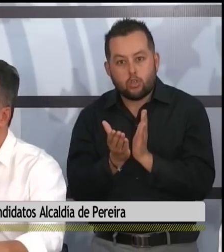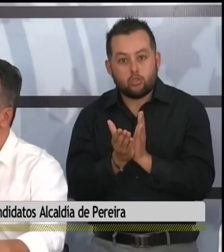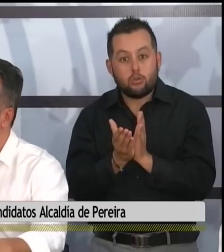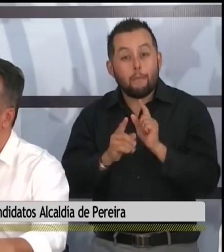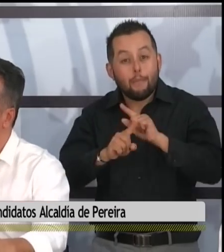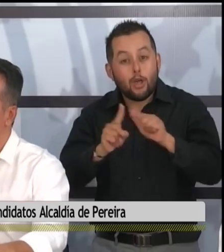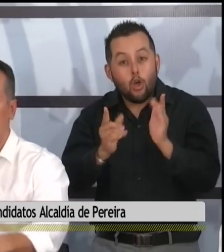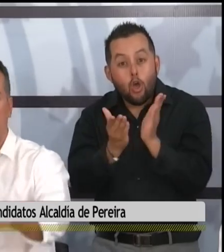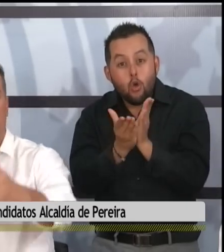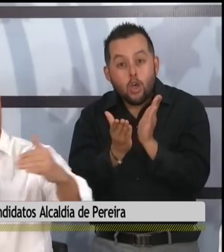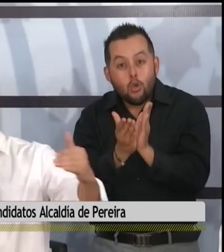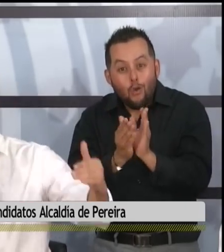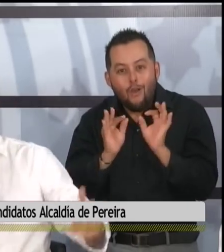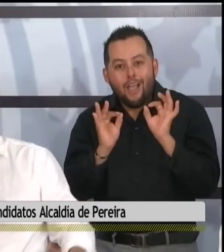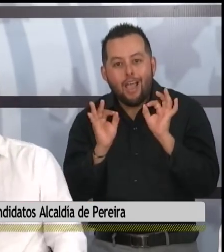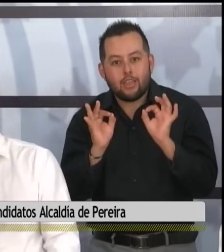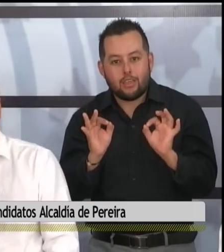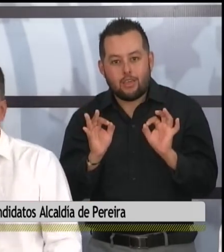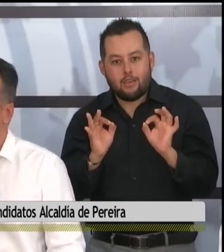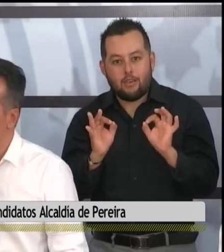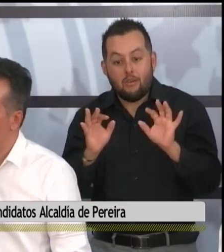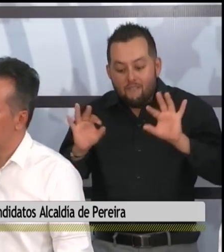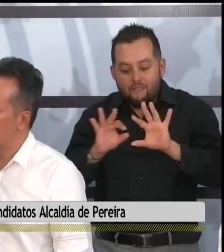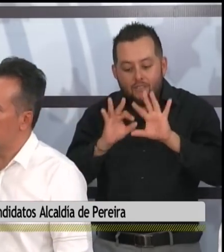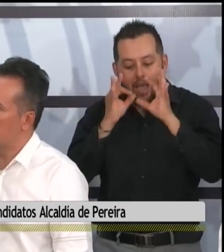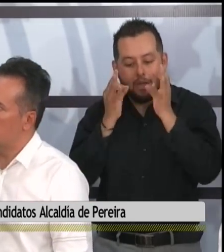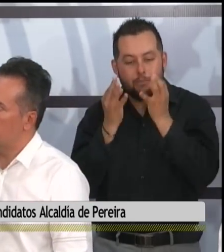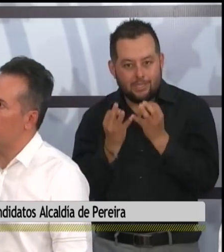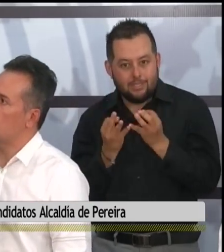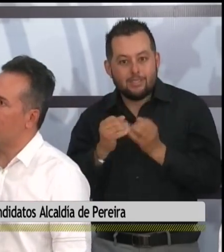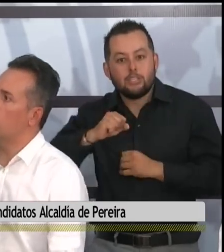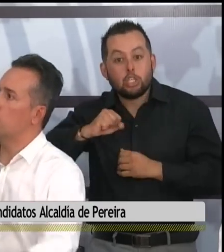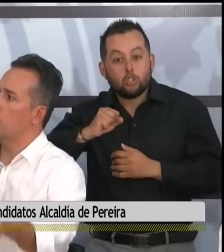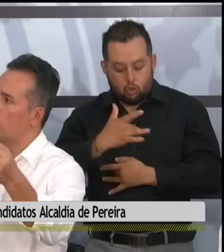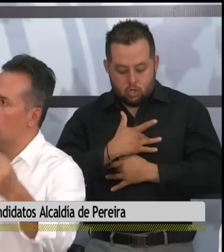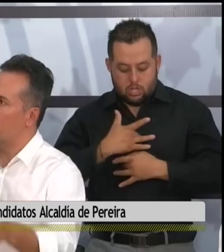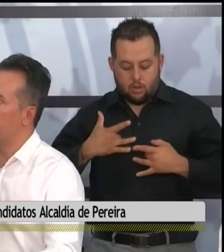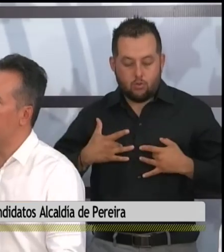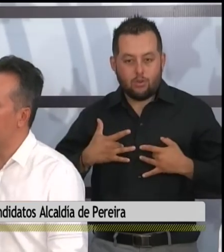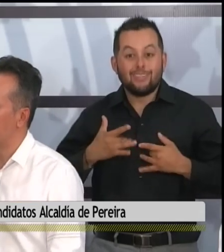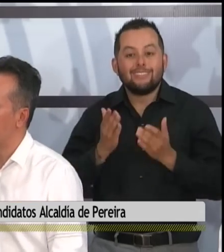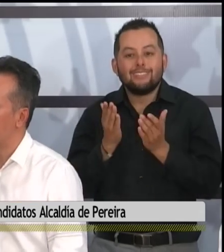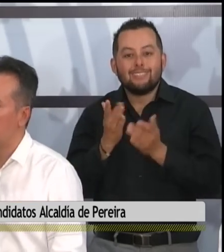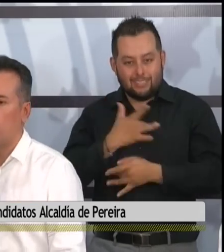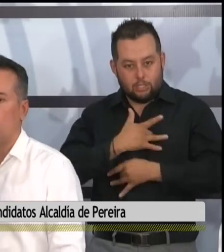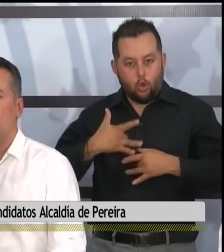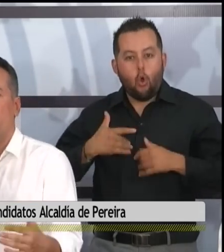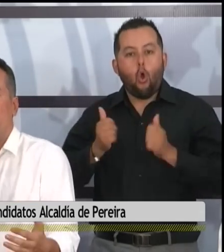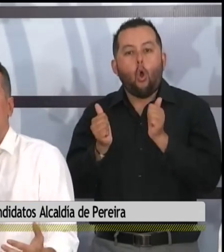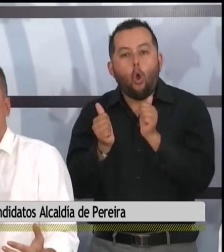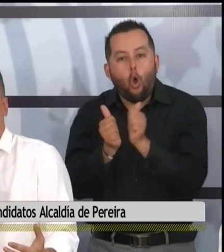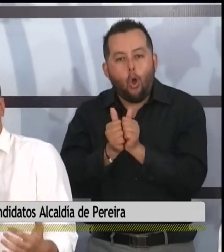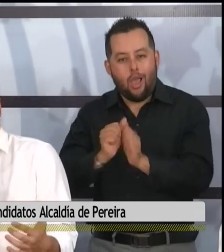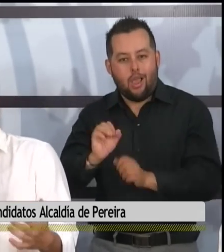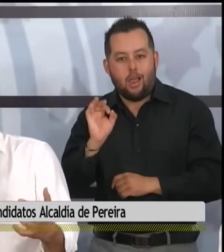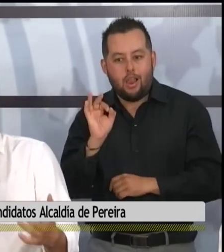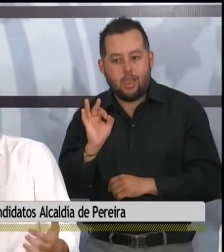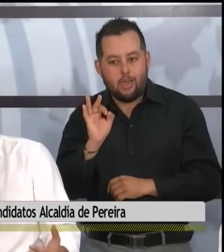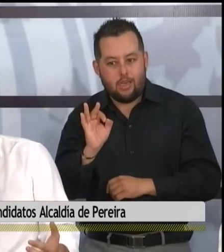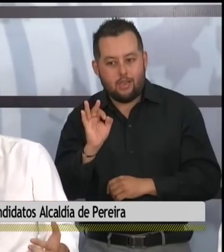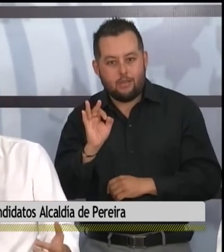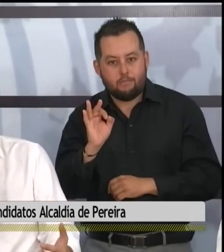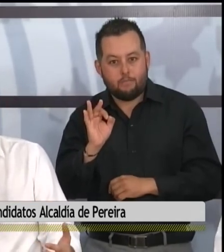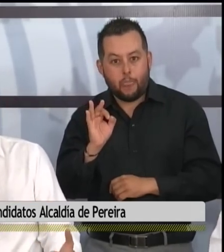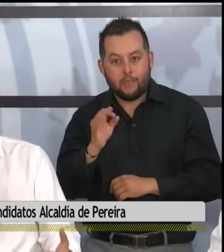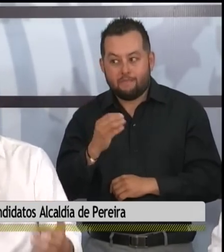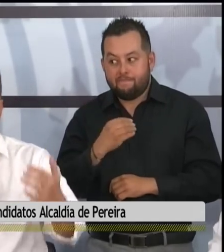calidad, donde todas las familias tengan derecho a la salud, pero salud con calidad, donde tengamos la